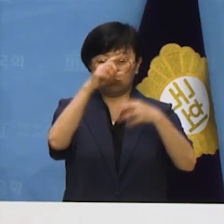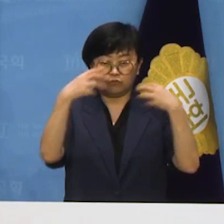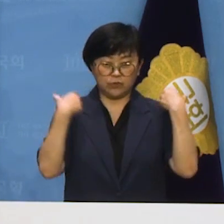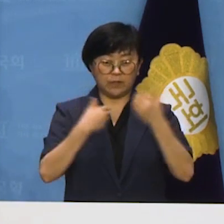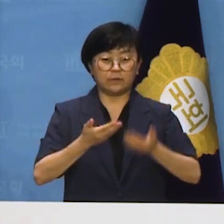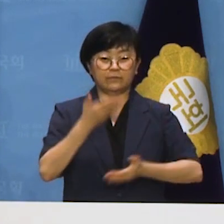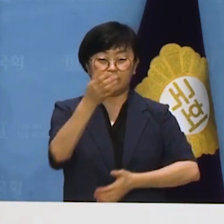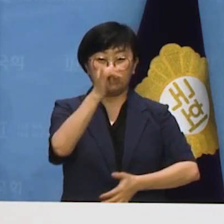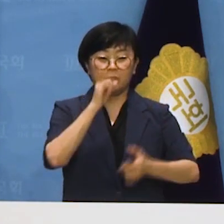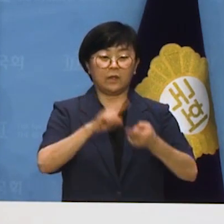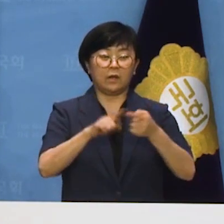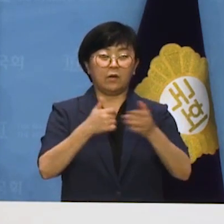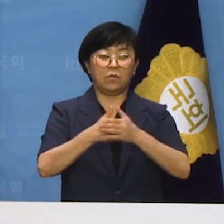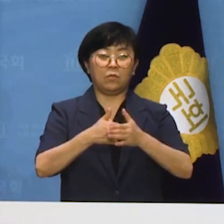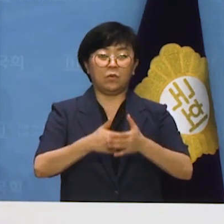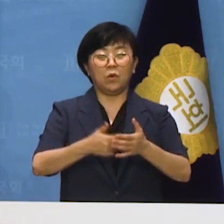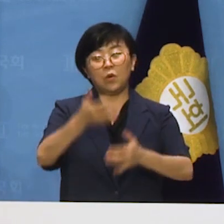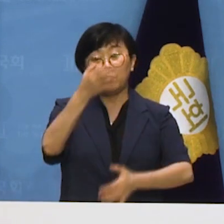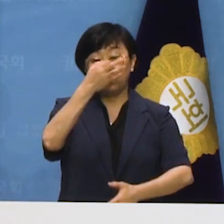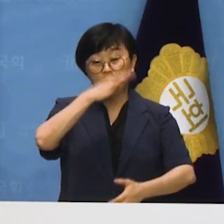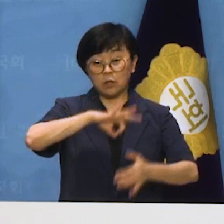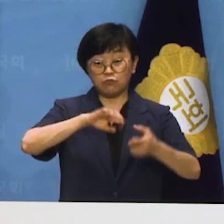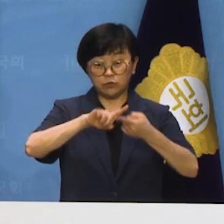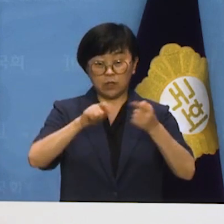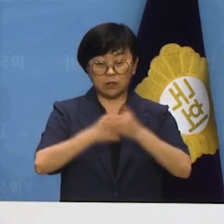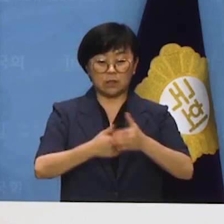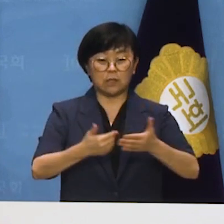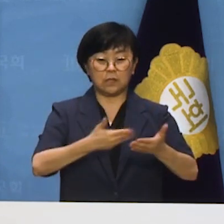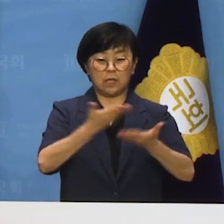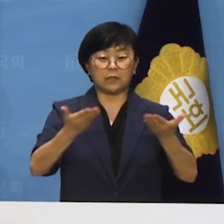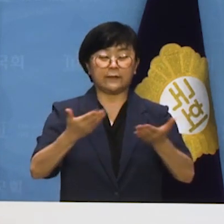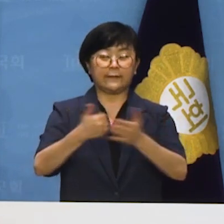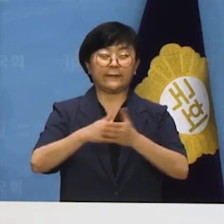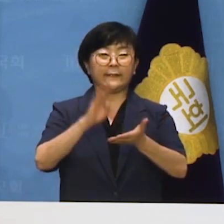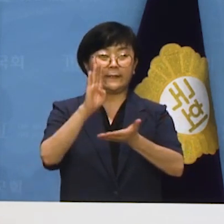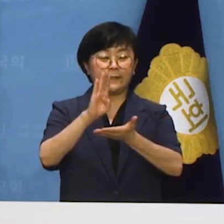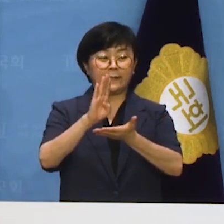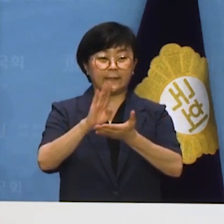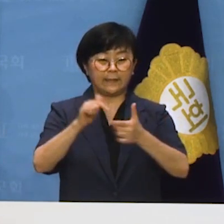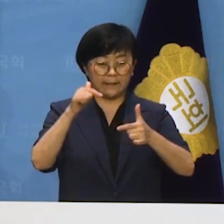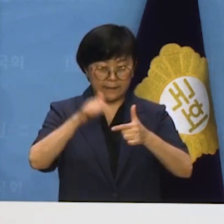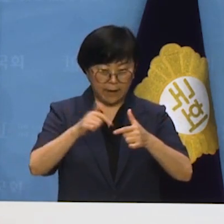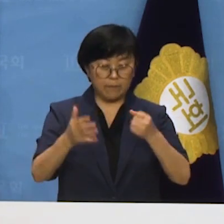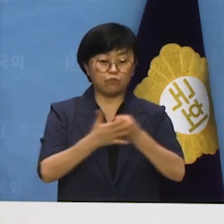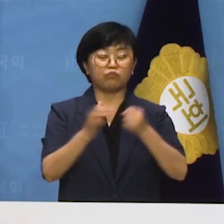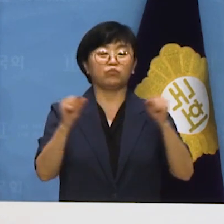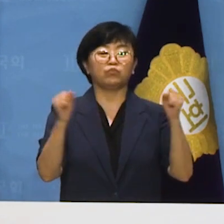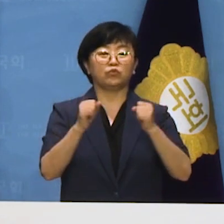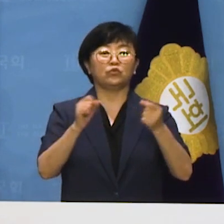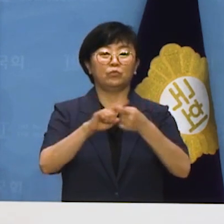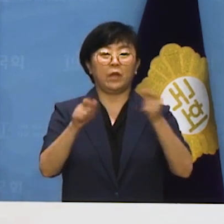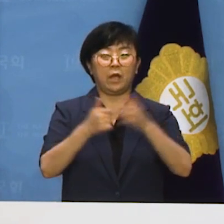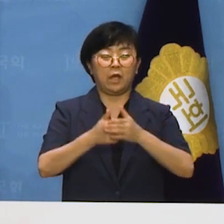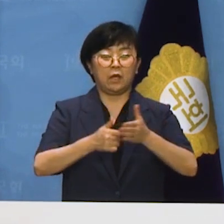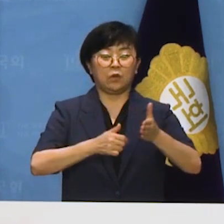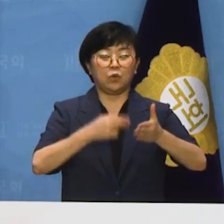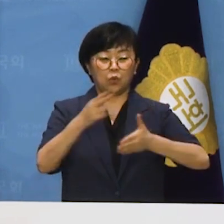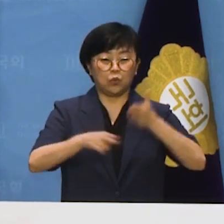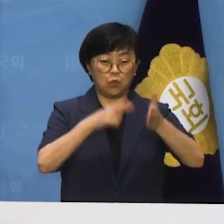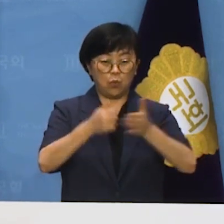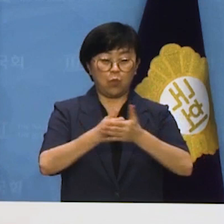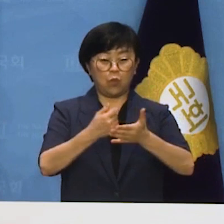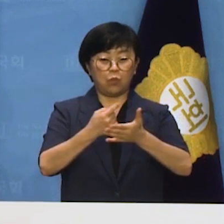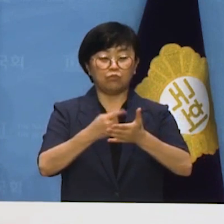제출했으며 비용 편입분석을 넘어 강남북 균형발전과 급속한 개발에도 철도교통망에서